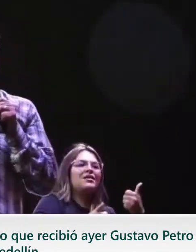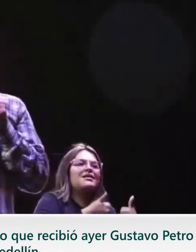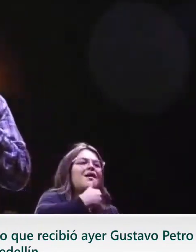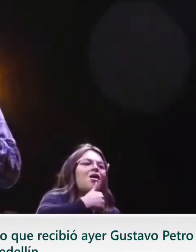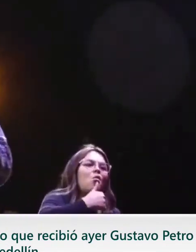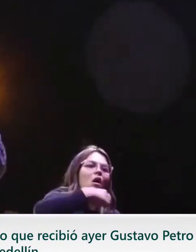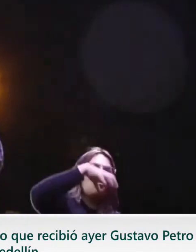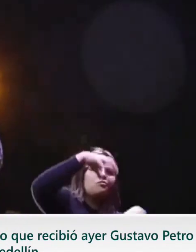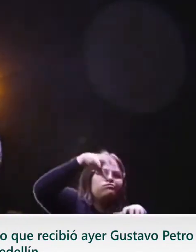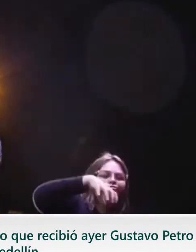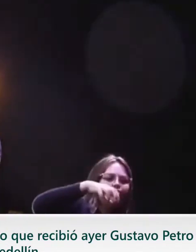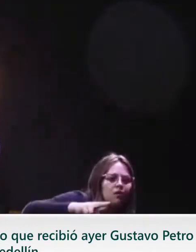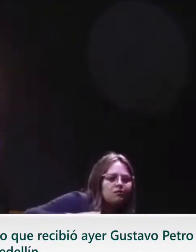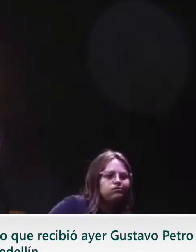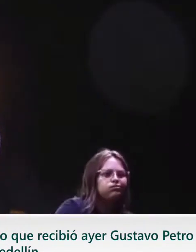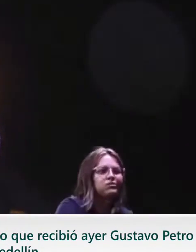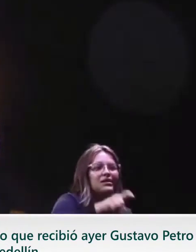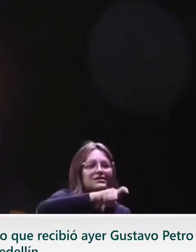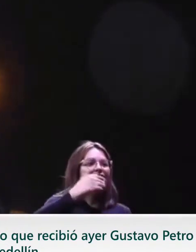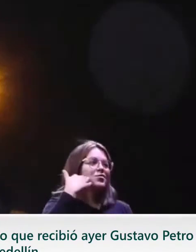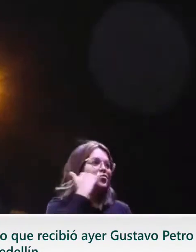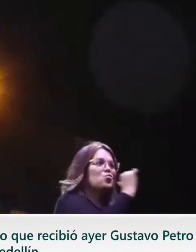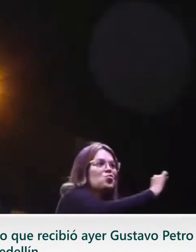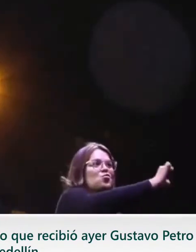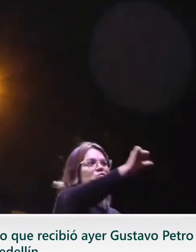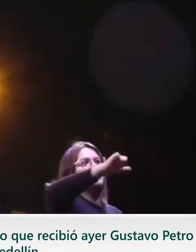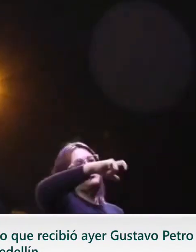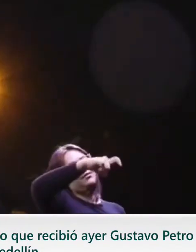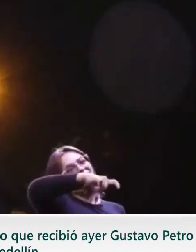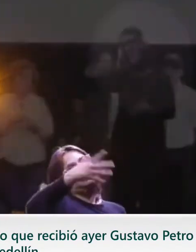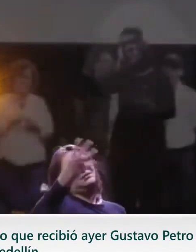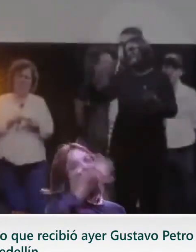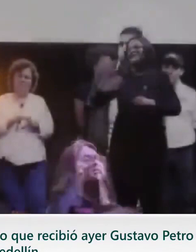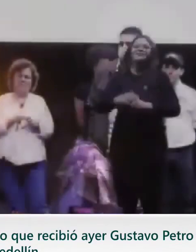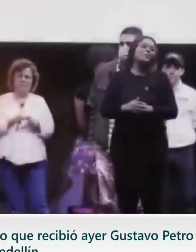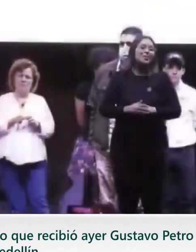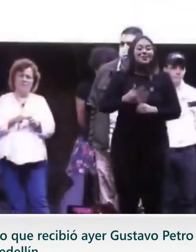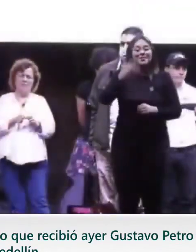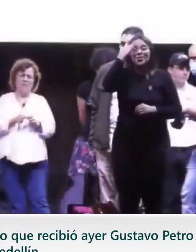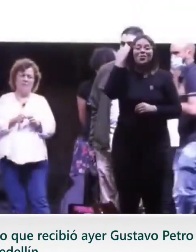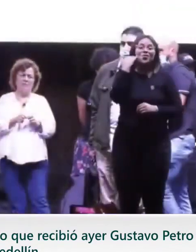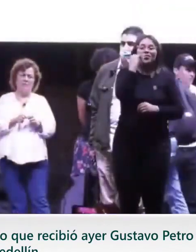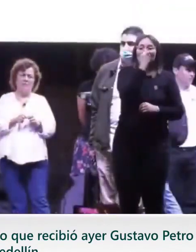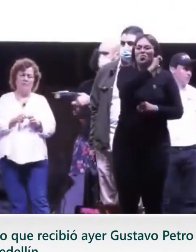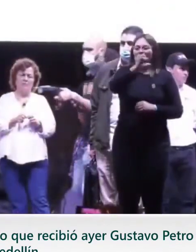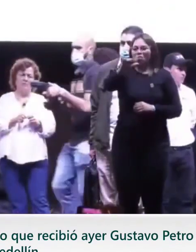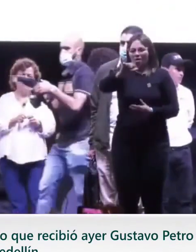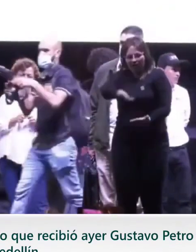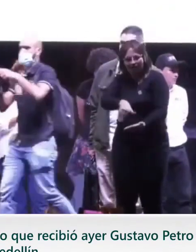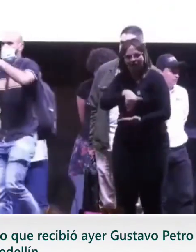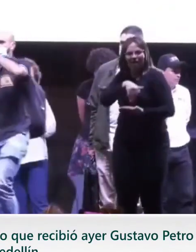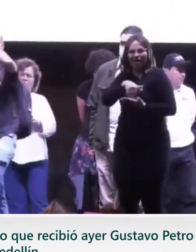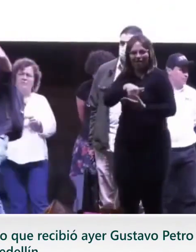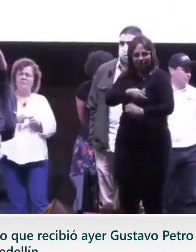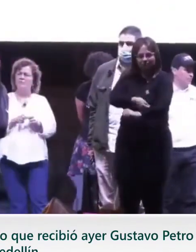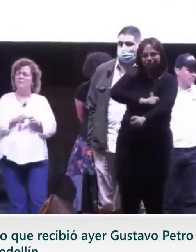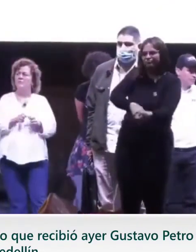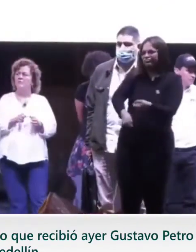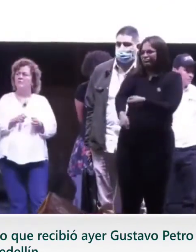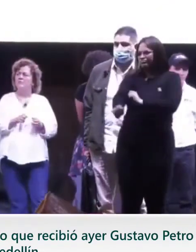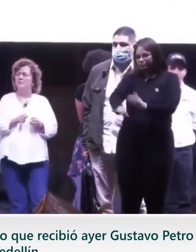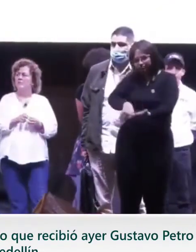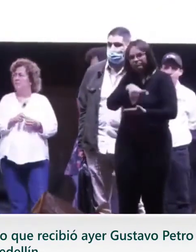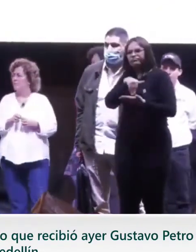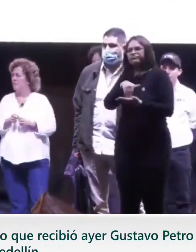lo cual necesitamos de la mujer? La mujer empoderada en la economía